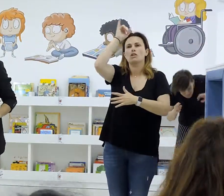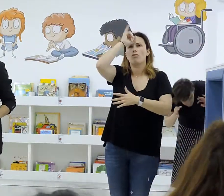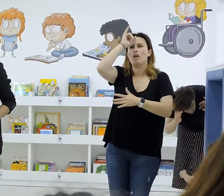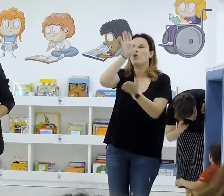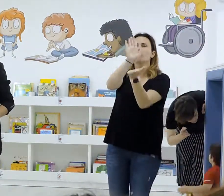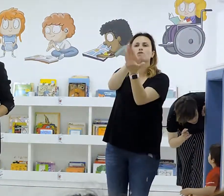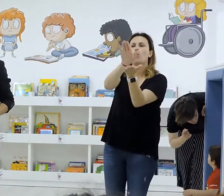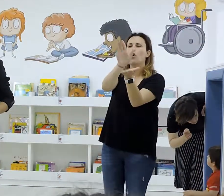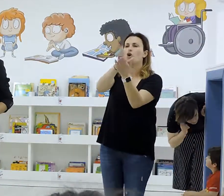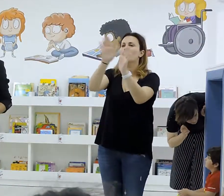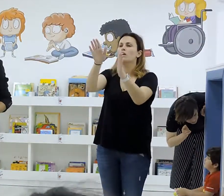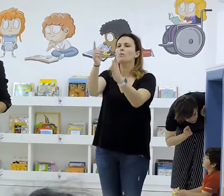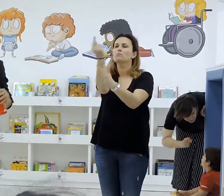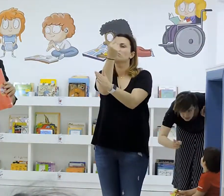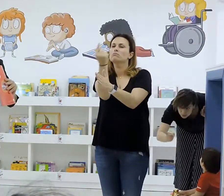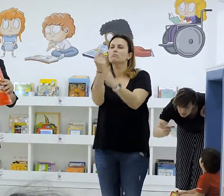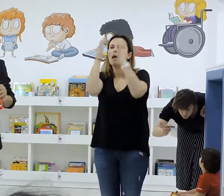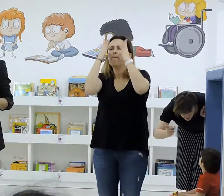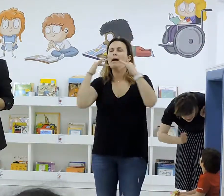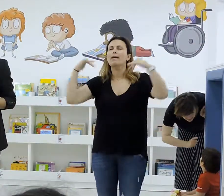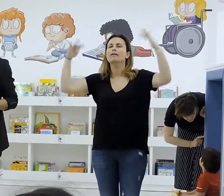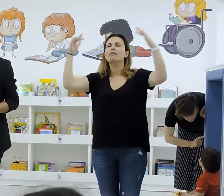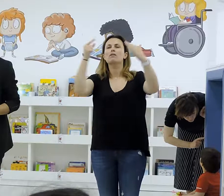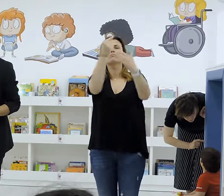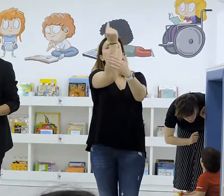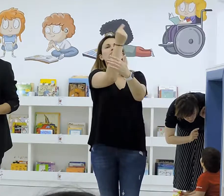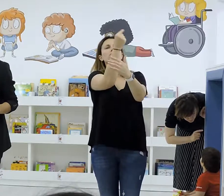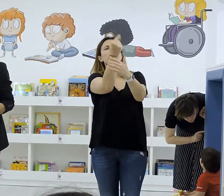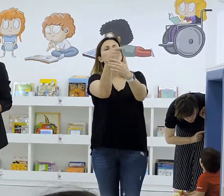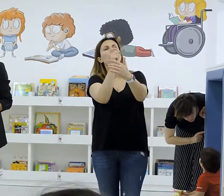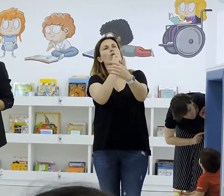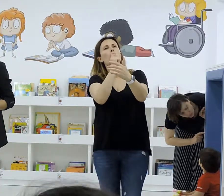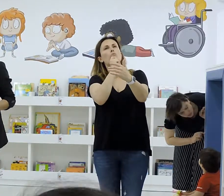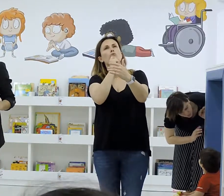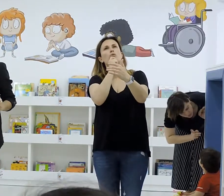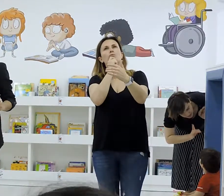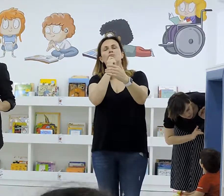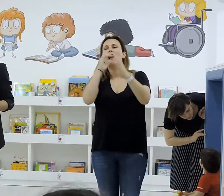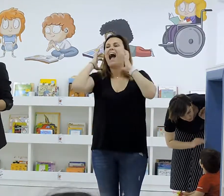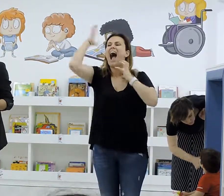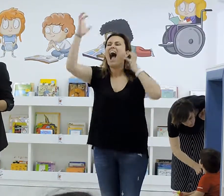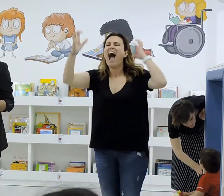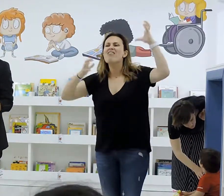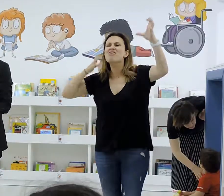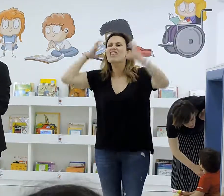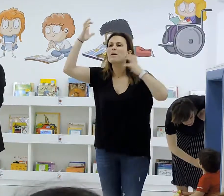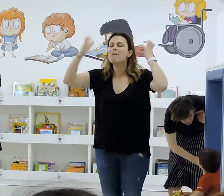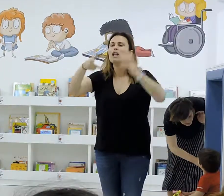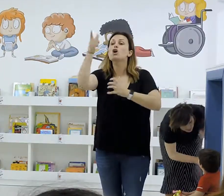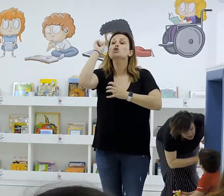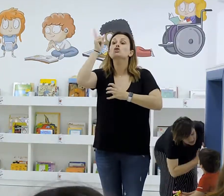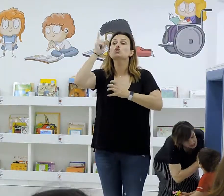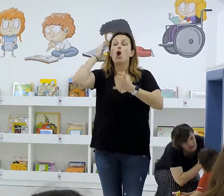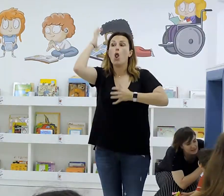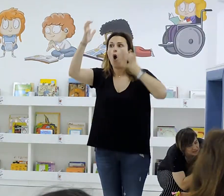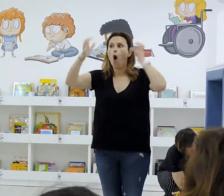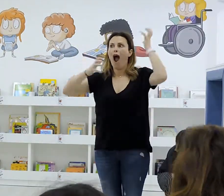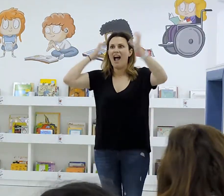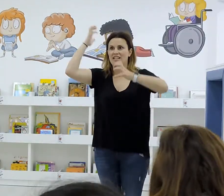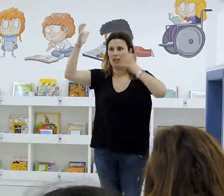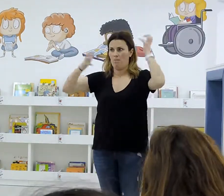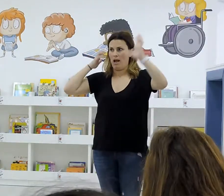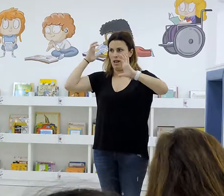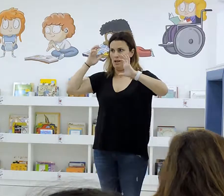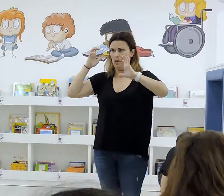dibujáis con vuestra imaginación y con vuestro lápiz, ¿vale? Todos dibujando animales, porque vamos a hacer un